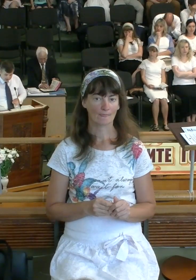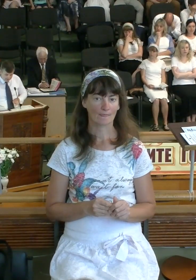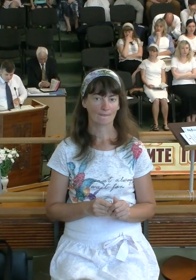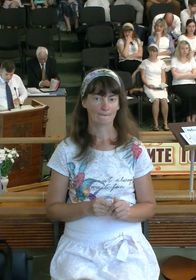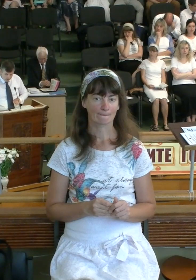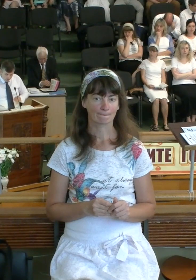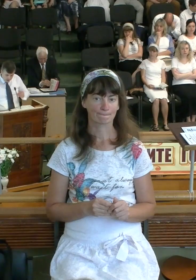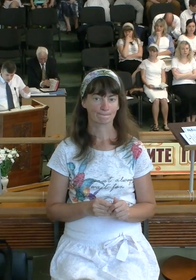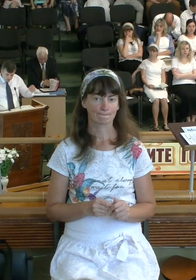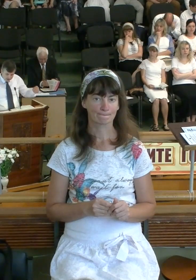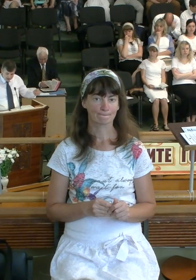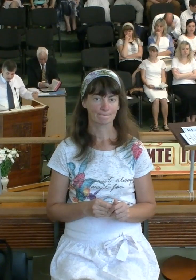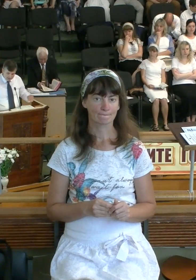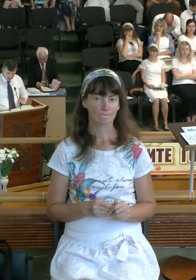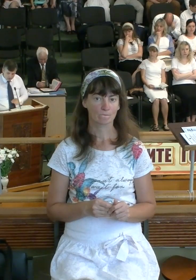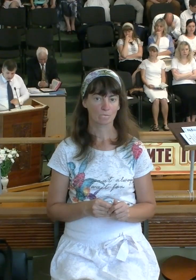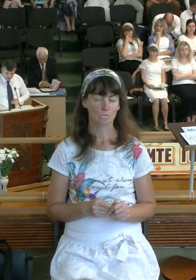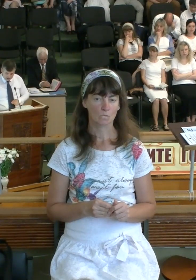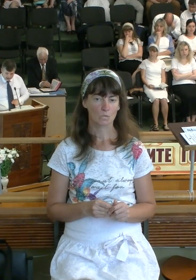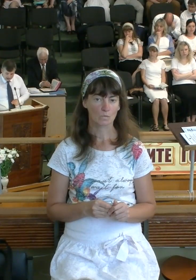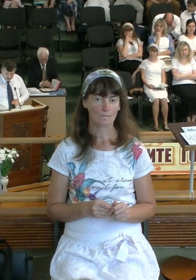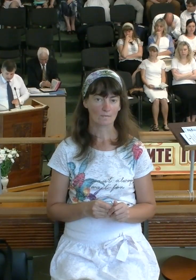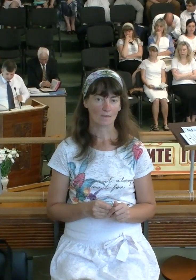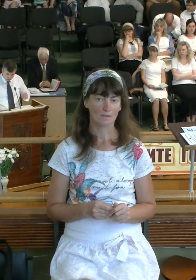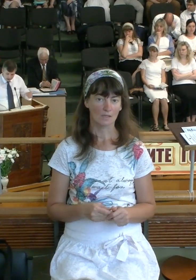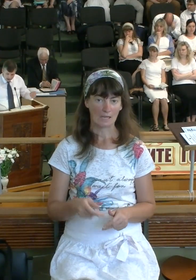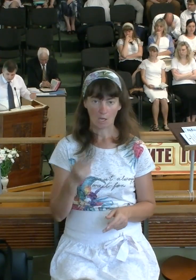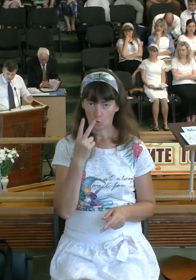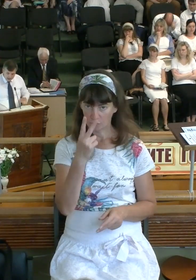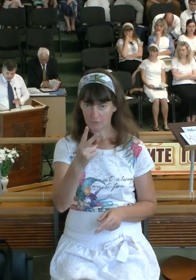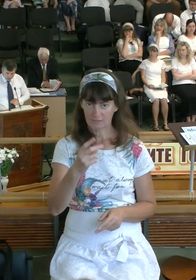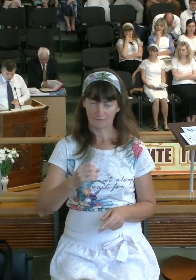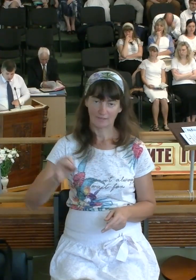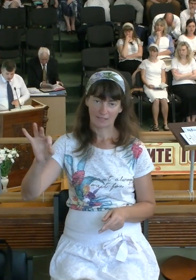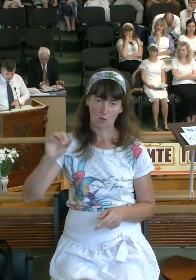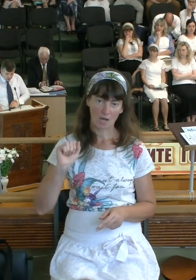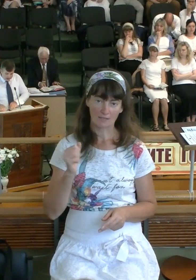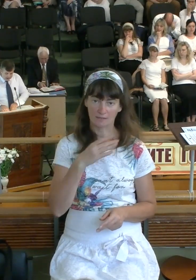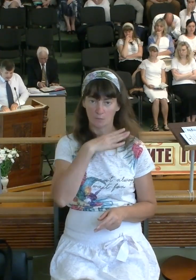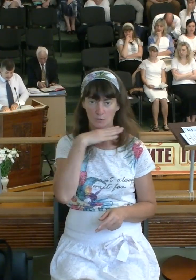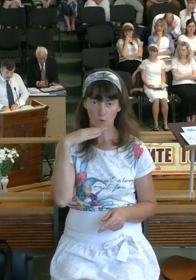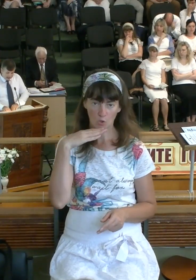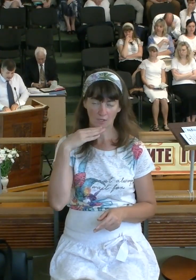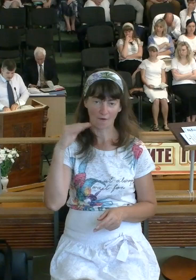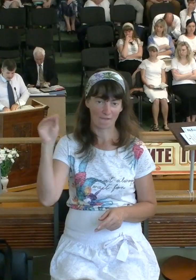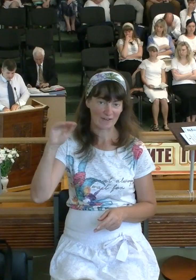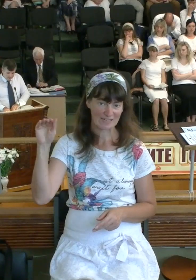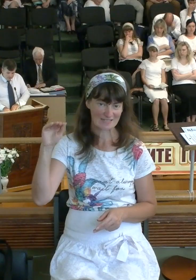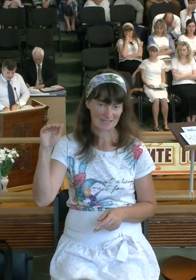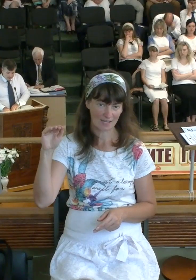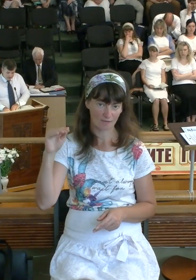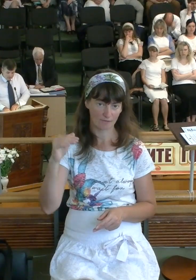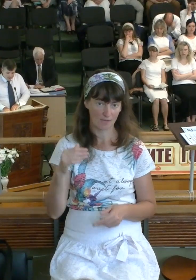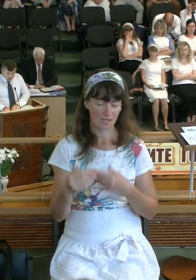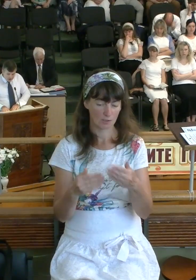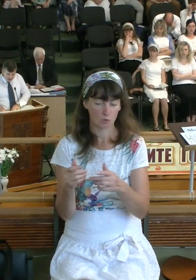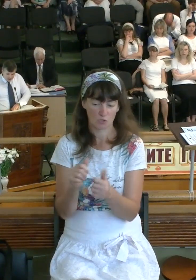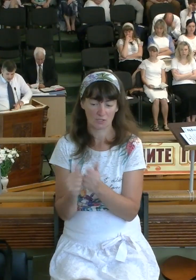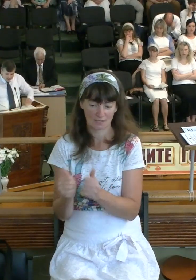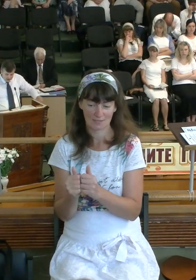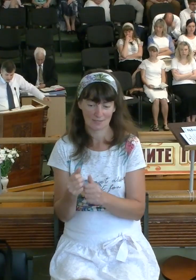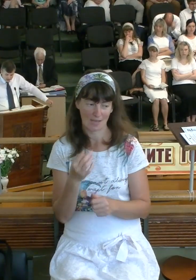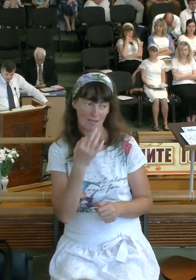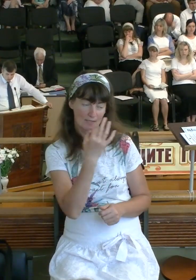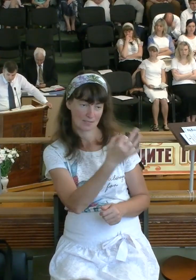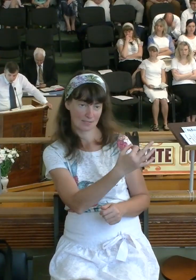это так. «Увидев же Иоанн многих фарисеев и саддукеев, идущих к нему креститься, сказал им: